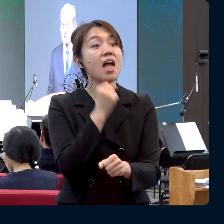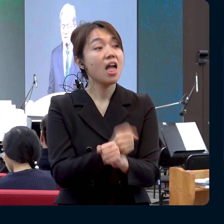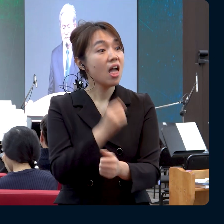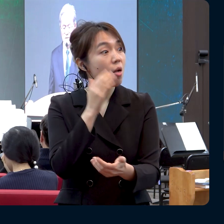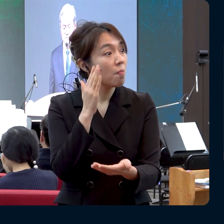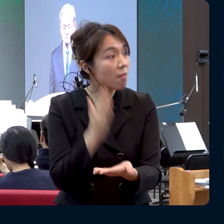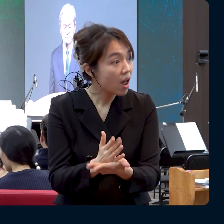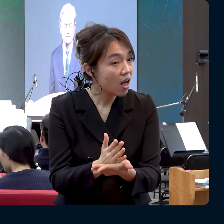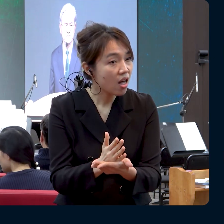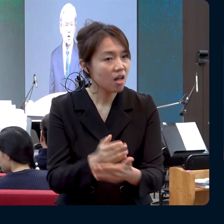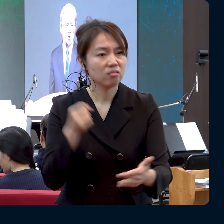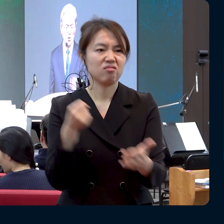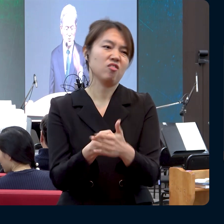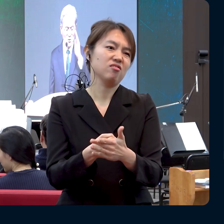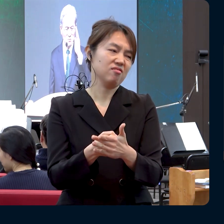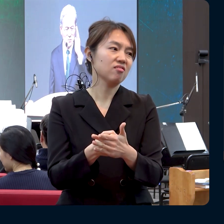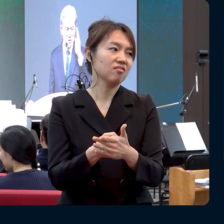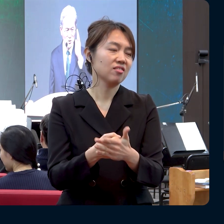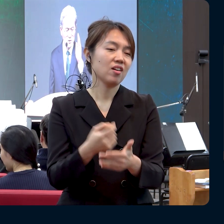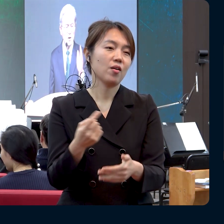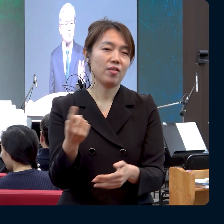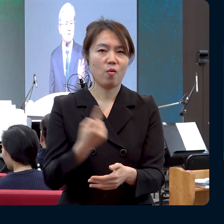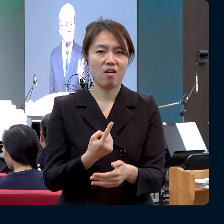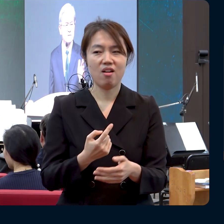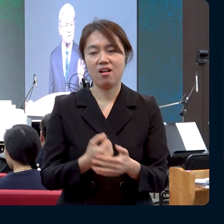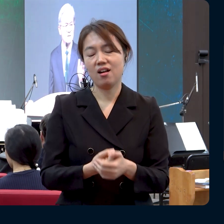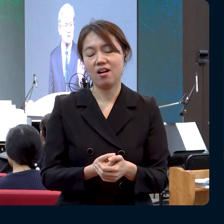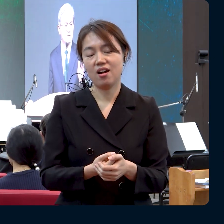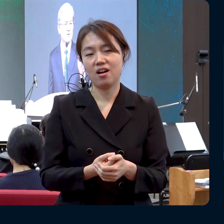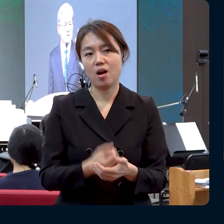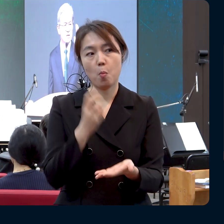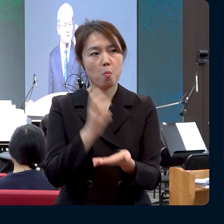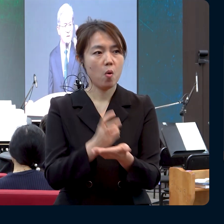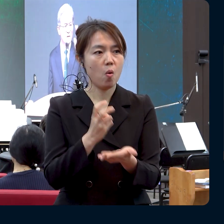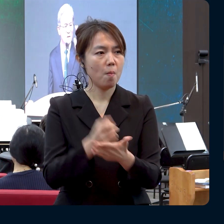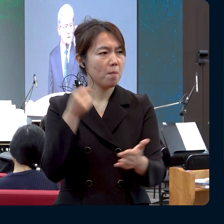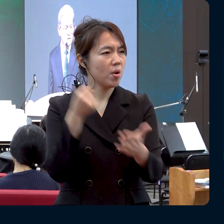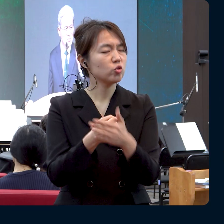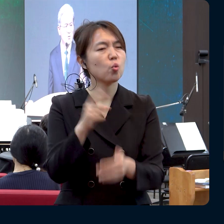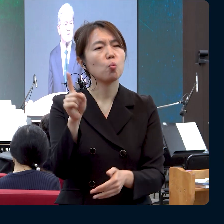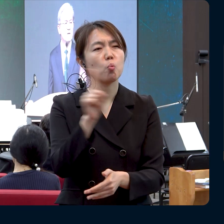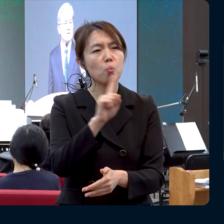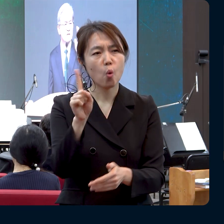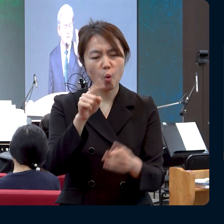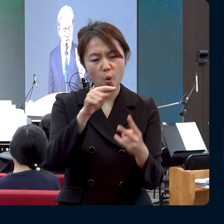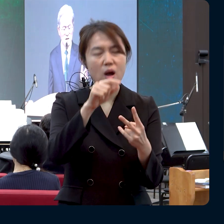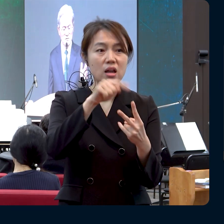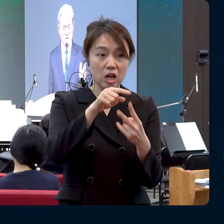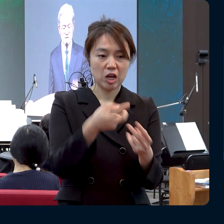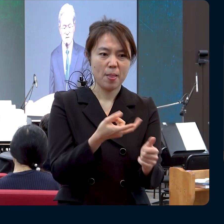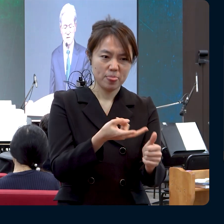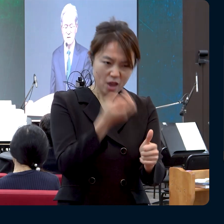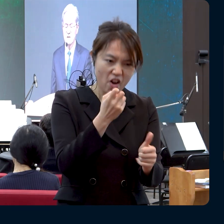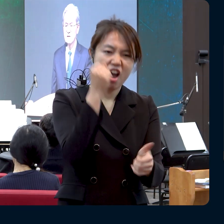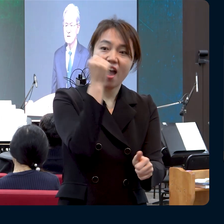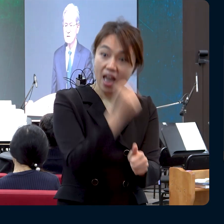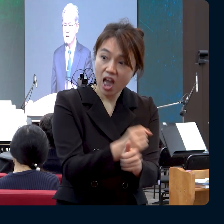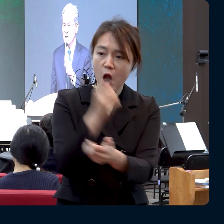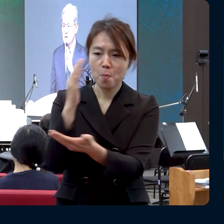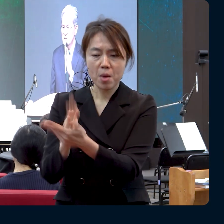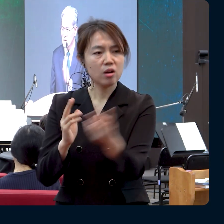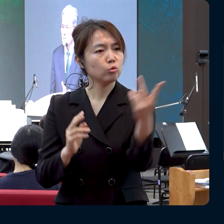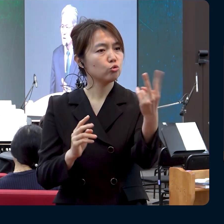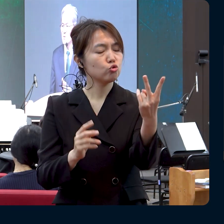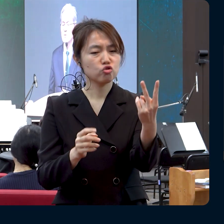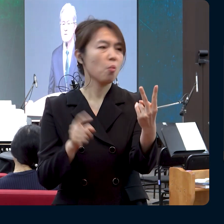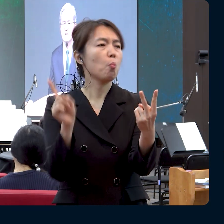나올 텐데, 어떤 판결이 나오든 그것이 인용이 되든 기각이 되든 이